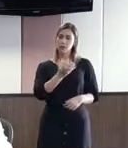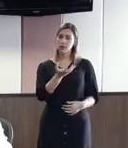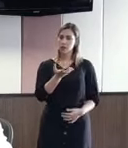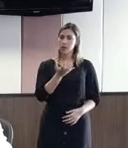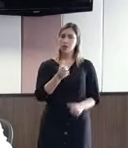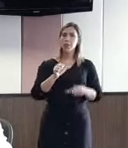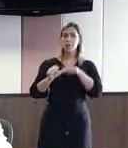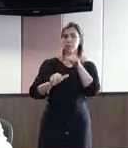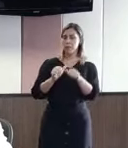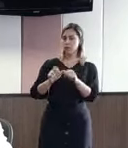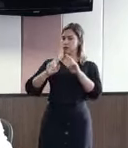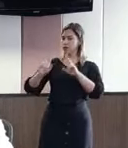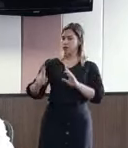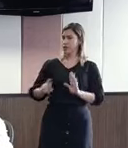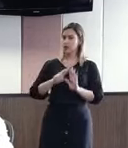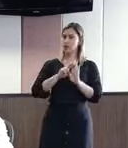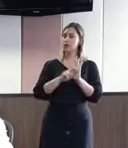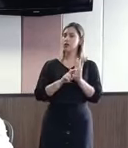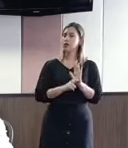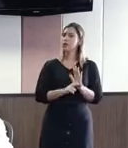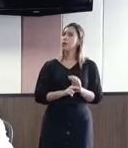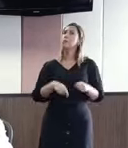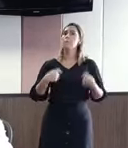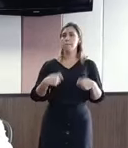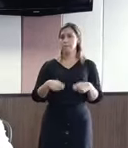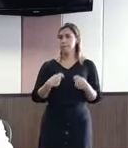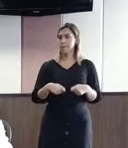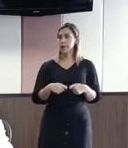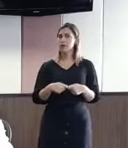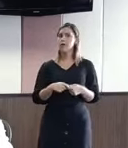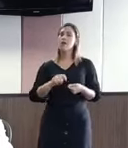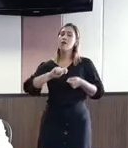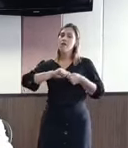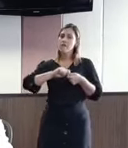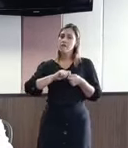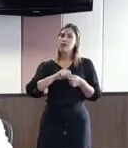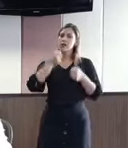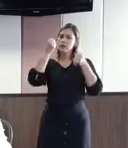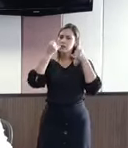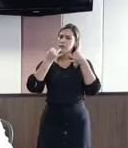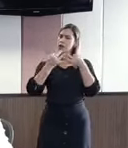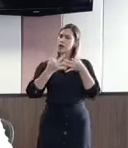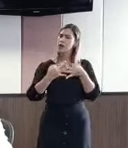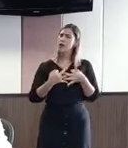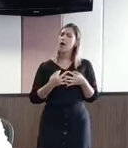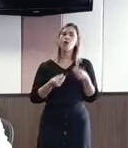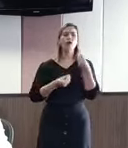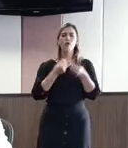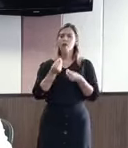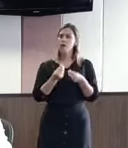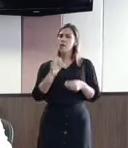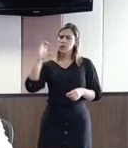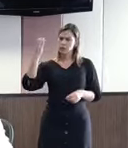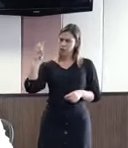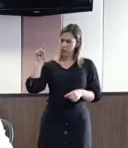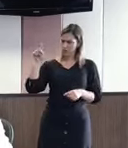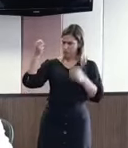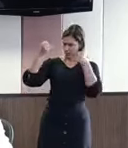agir diferente, que, no mínimo, eles têm que fazer uma fundamentação técnica e científica